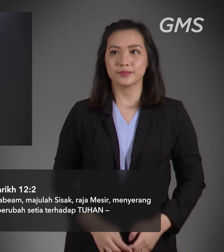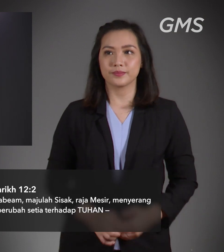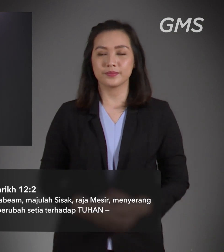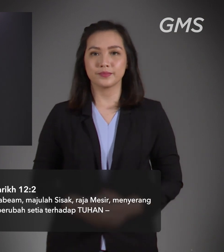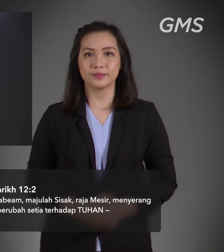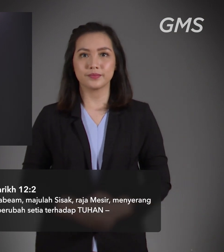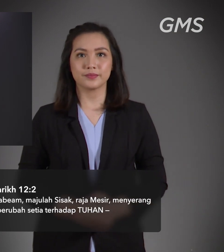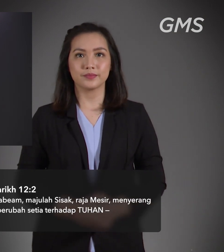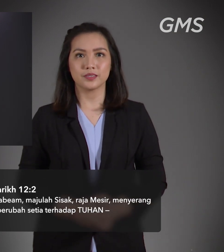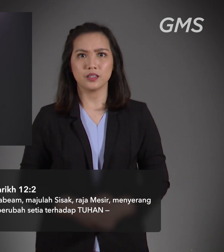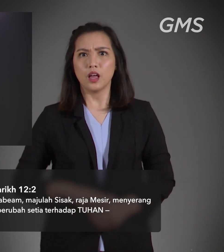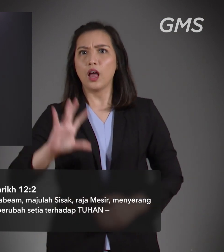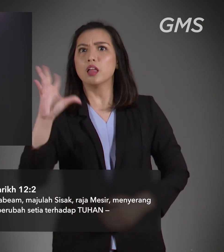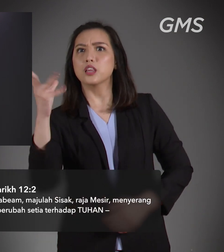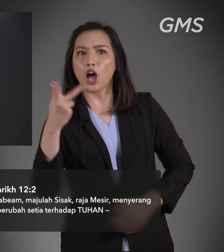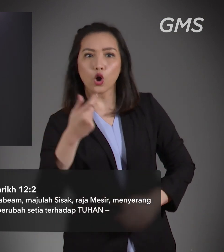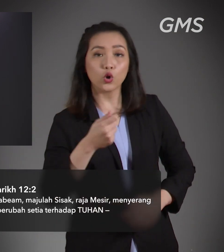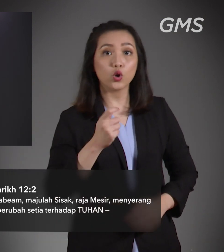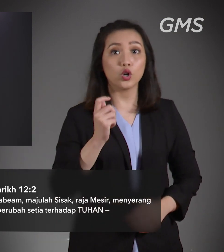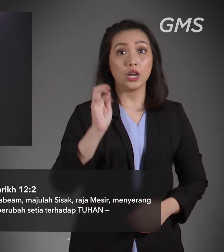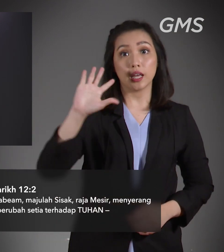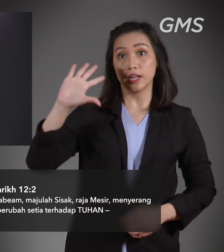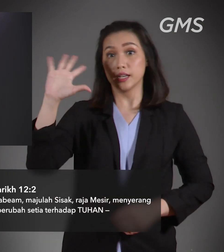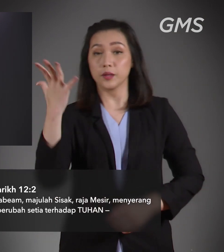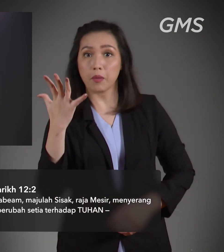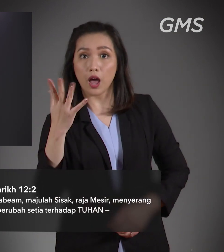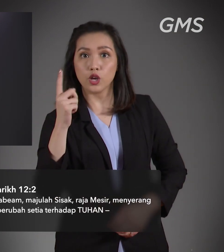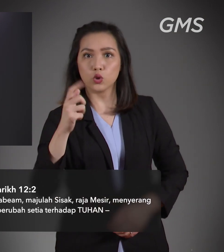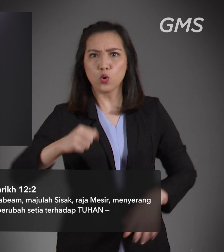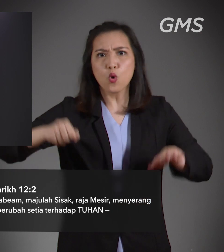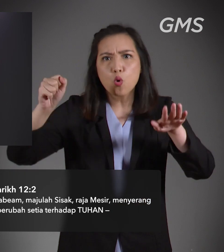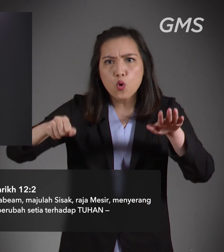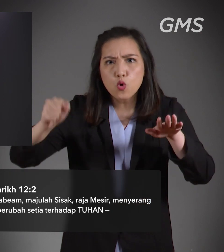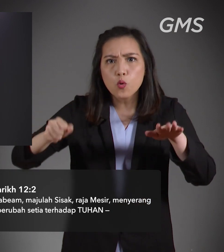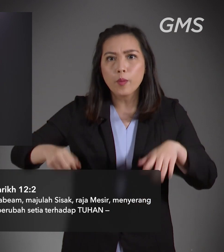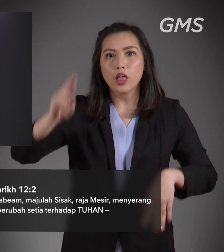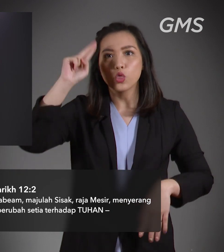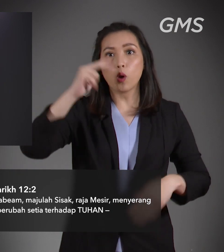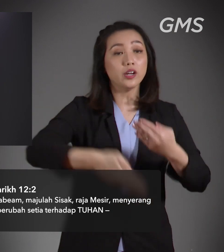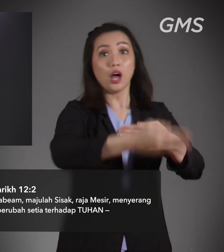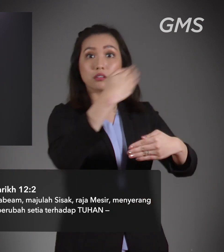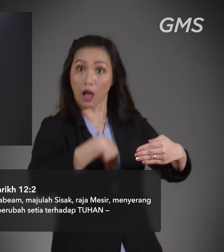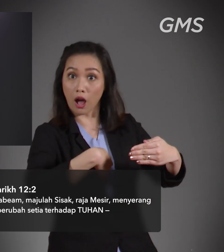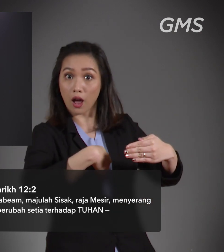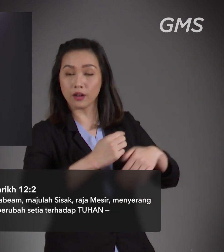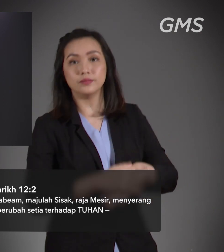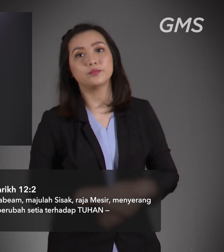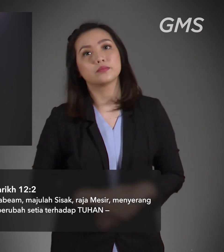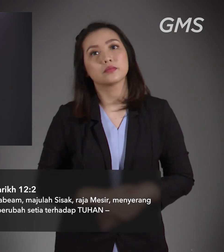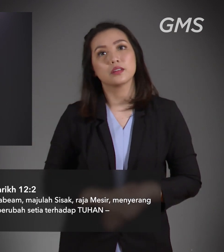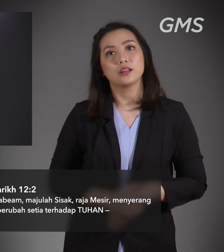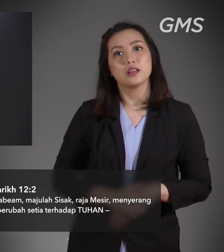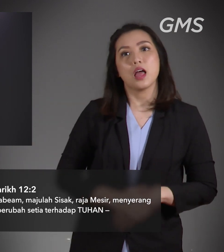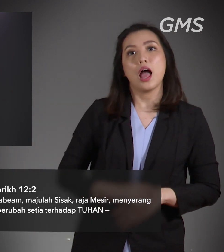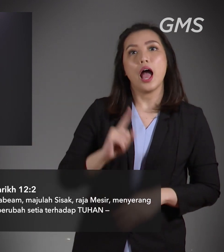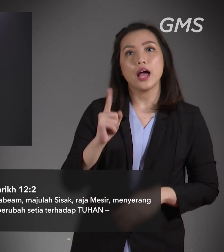pada tahun kelima baru datanglah penghukuman Tuhan. Di zaman Raja Rehabeam memerintah 5 tahun